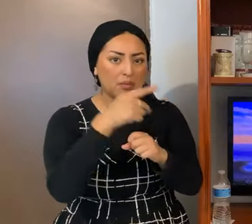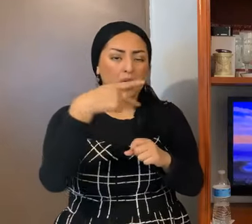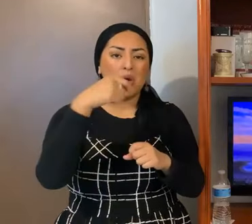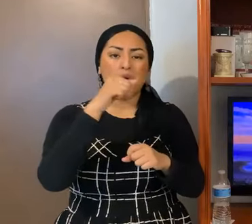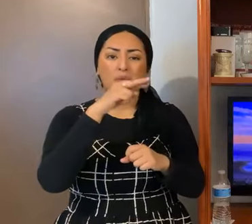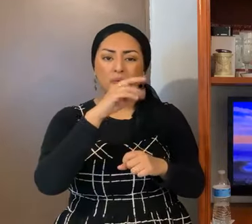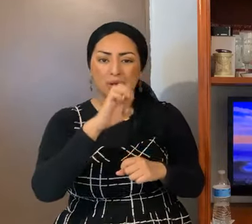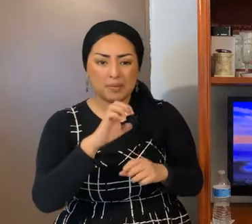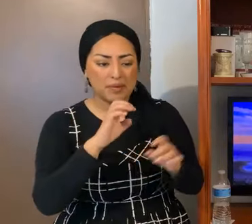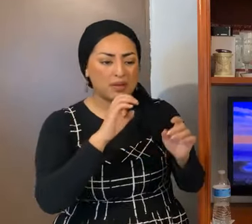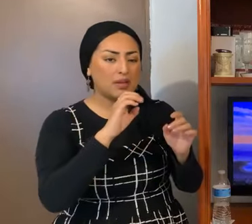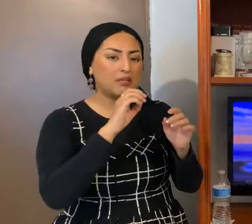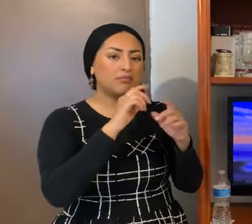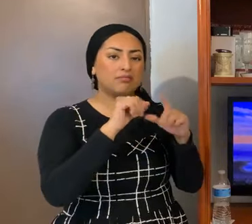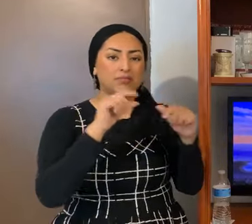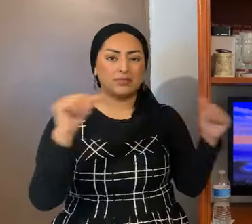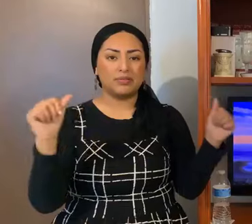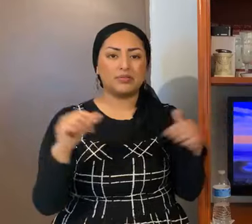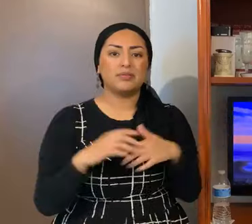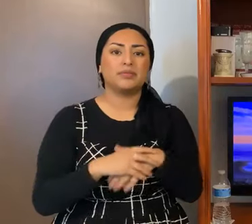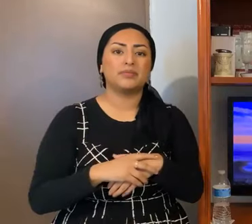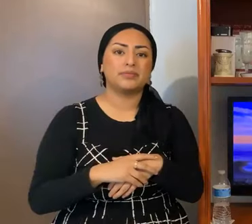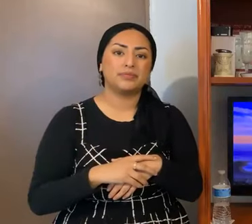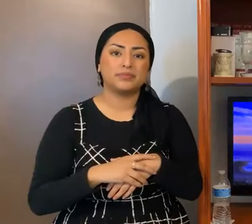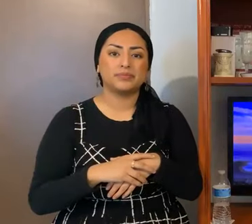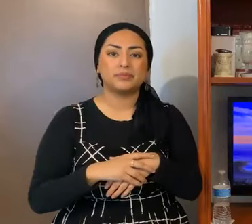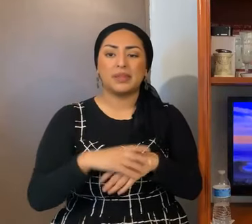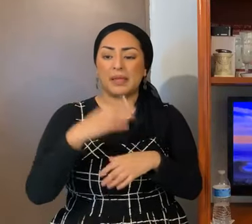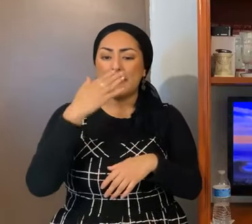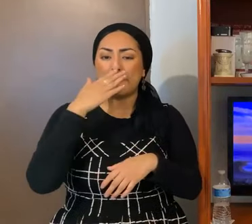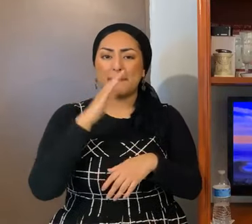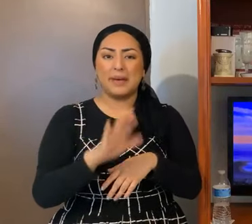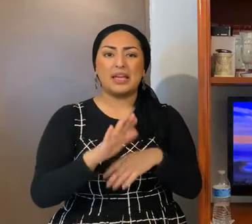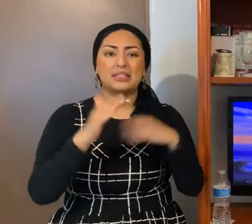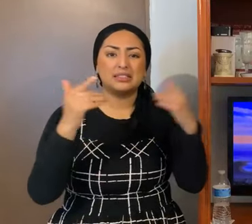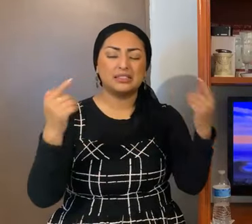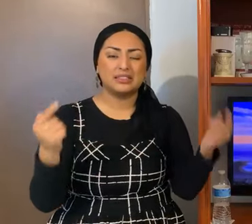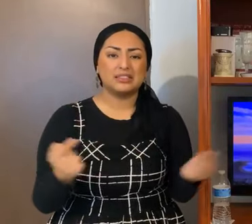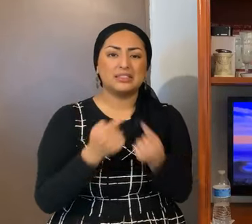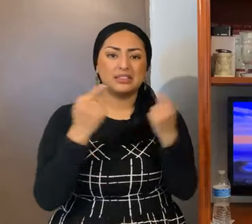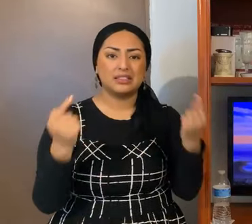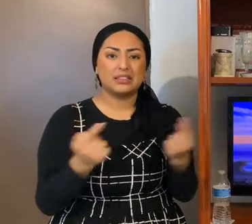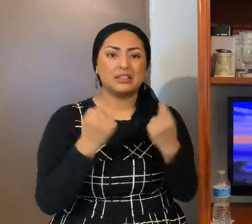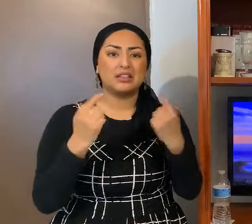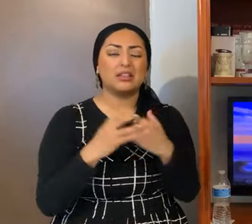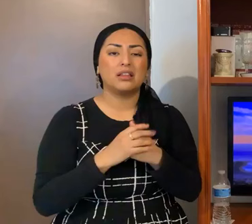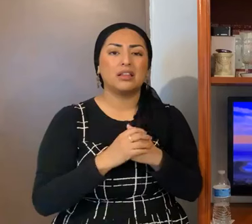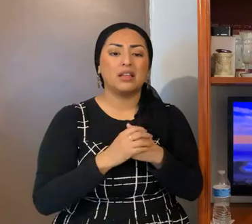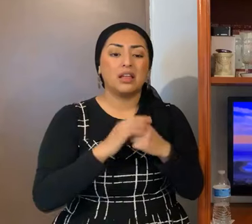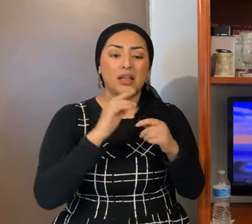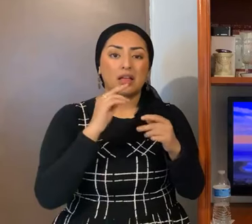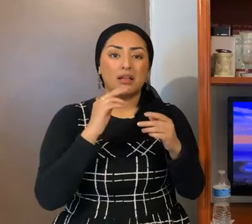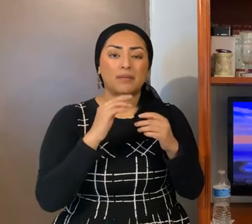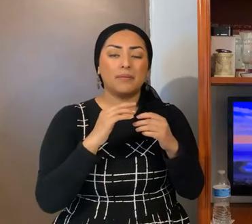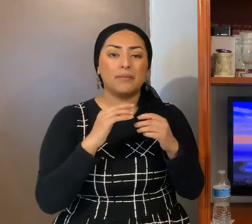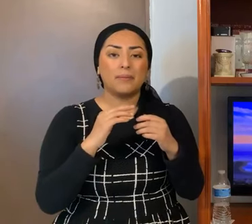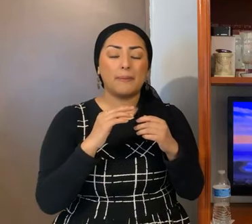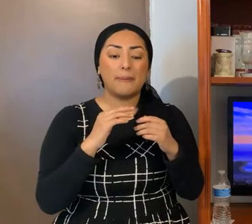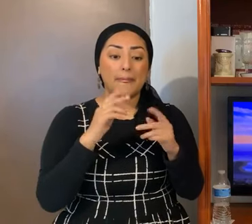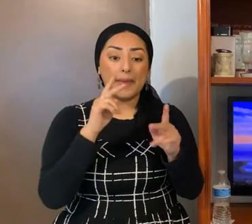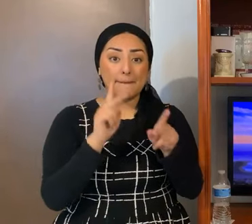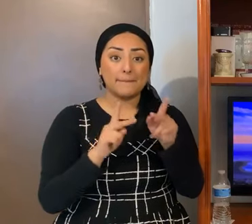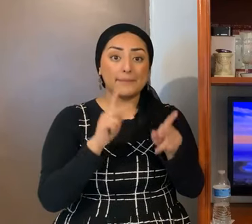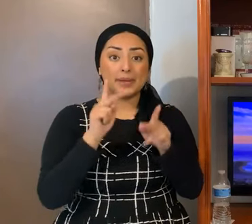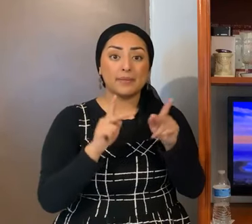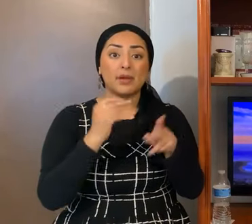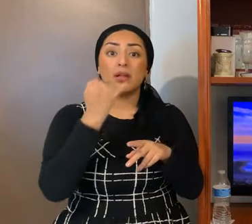Démonos cuenta cómo, a pesar de que son pecados muy escandalosos, muy horribles, el pueblo, a pesar de que ya sabía